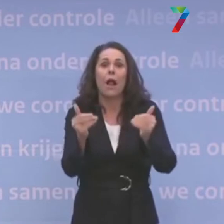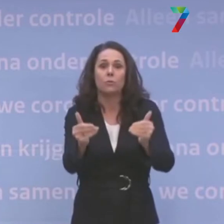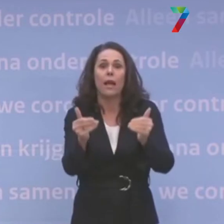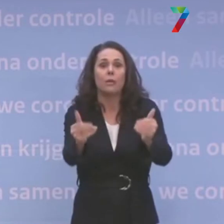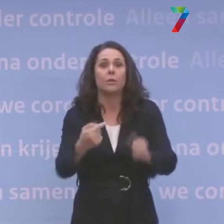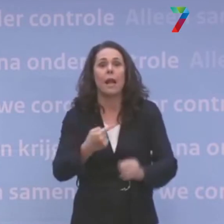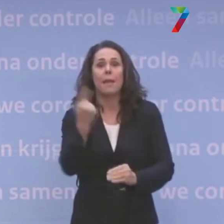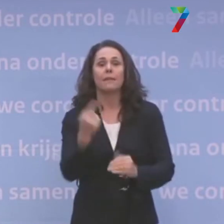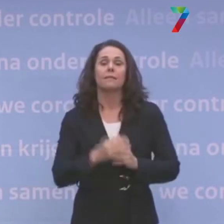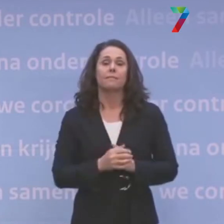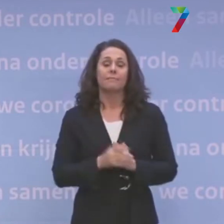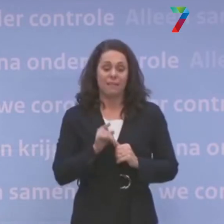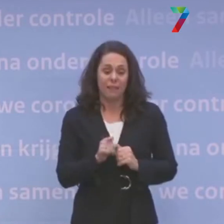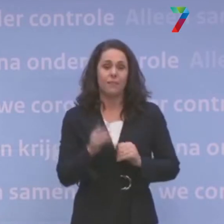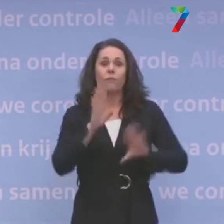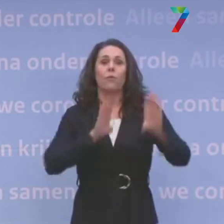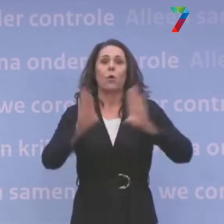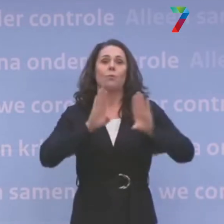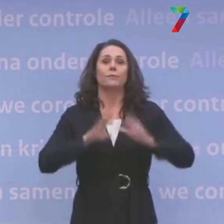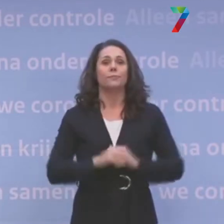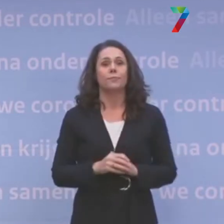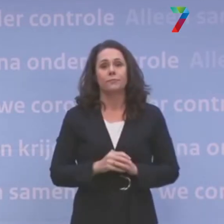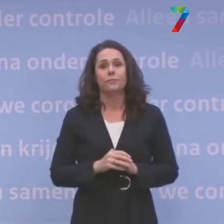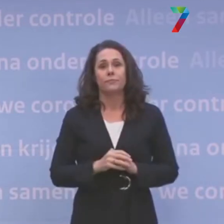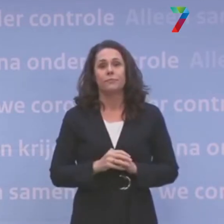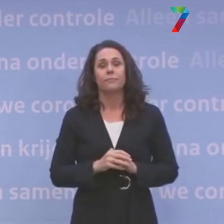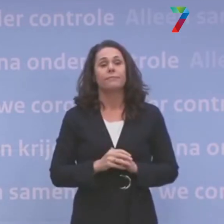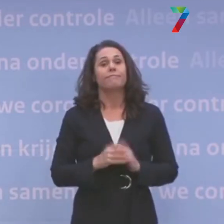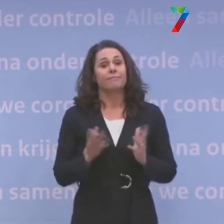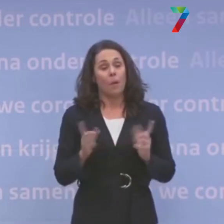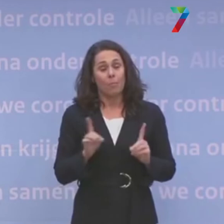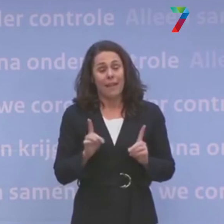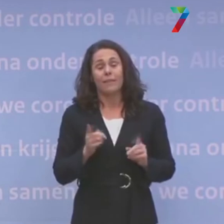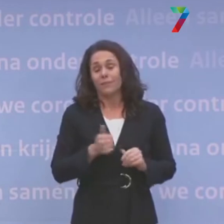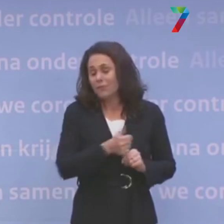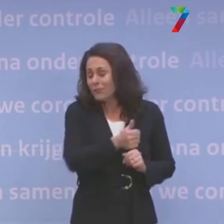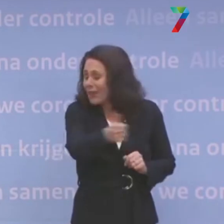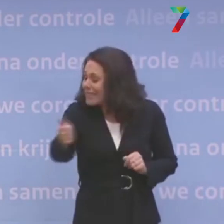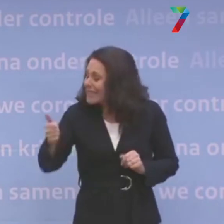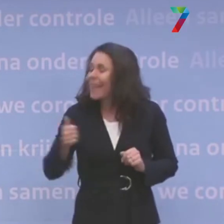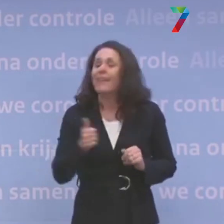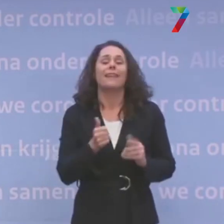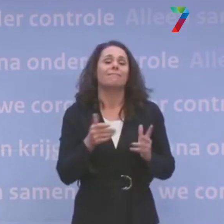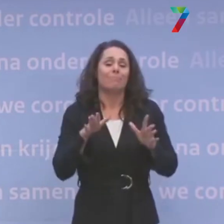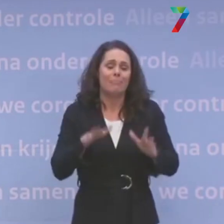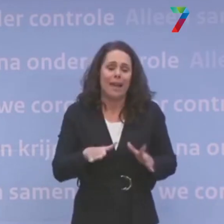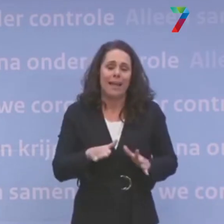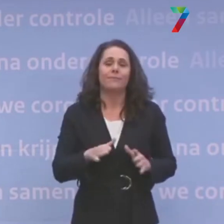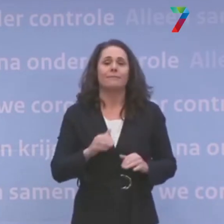dat willen we per se voorkomen. En dat vraagt van ons allemaal blijvend